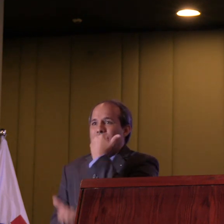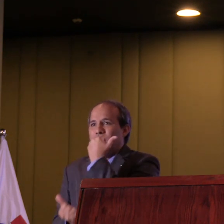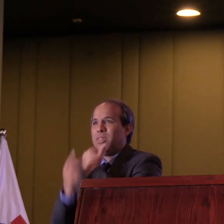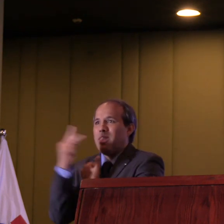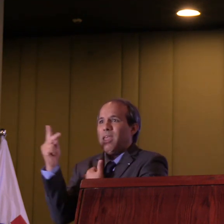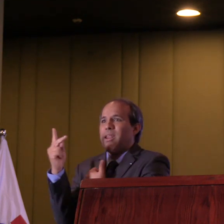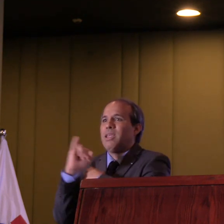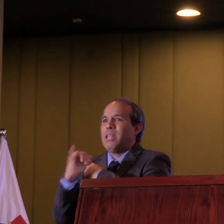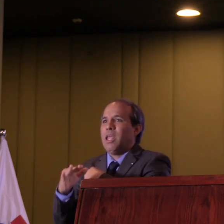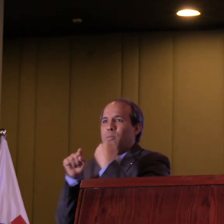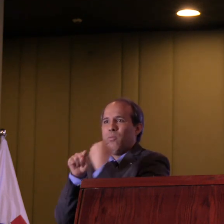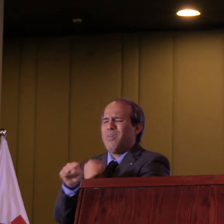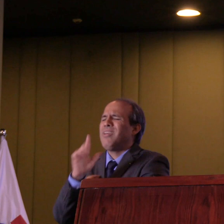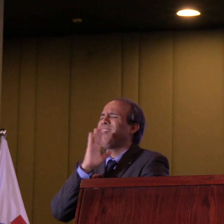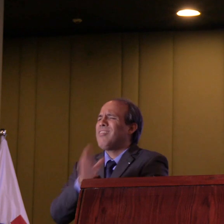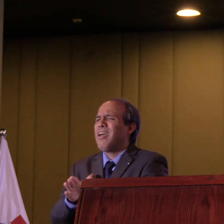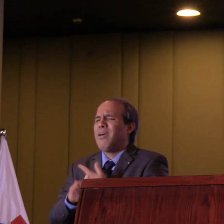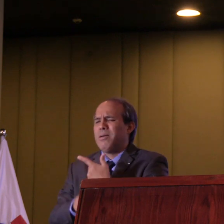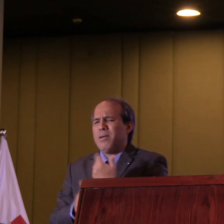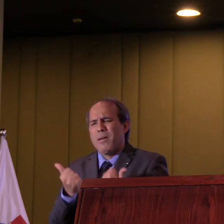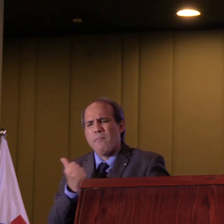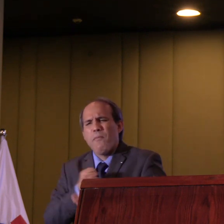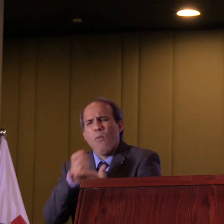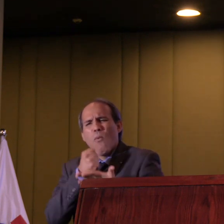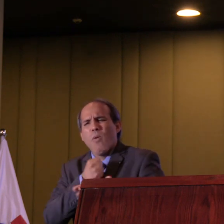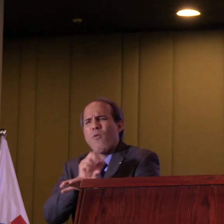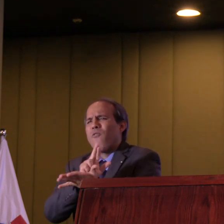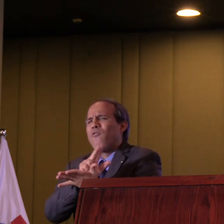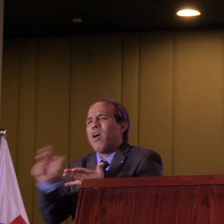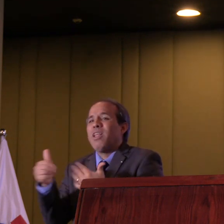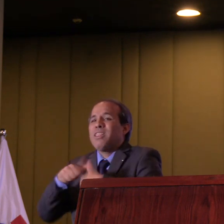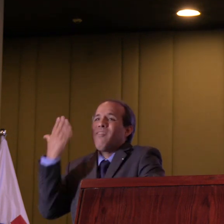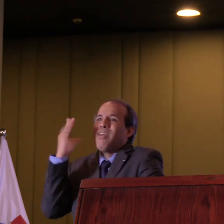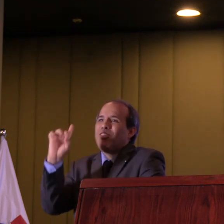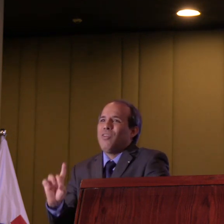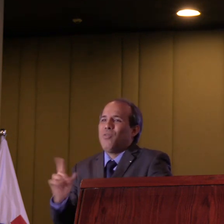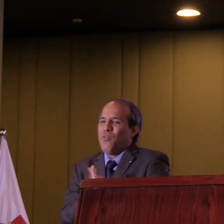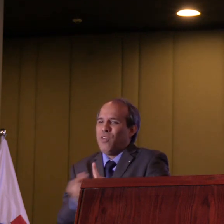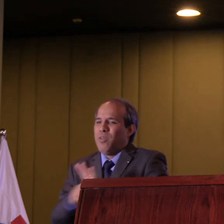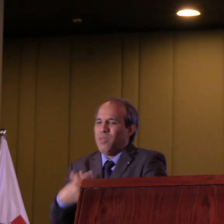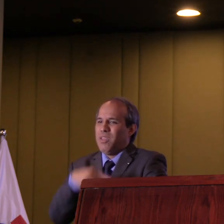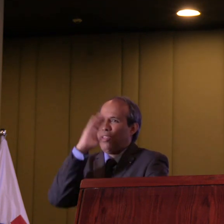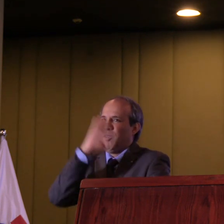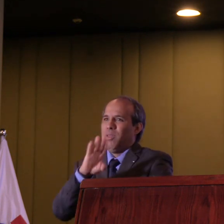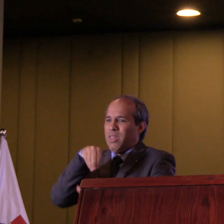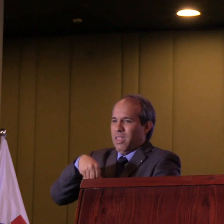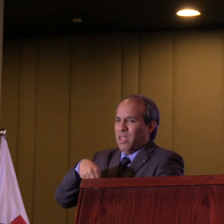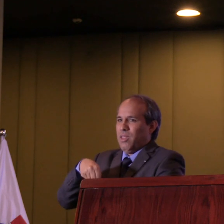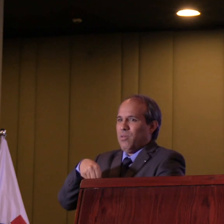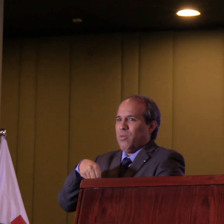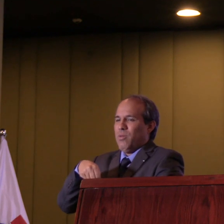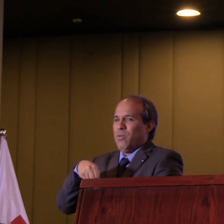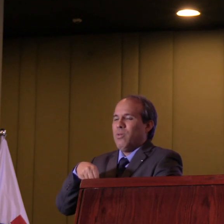tem dado inestimável contribuição como diretor financeiro brasileiro da nossa